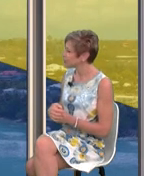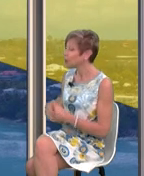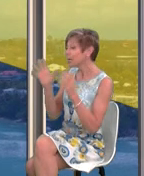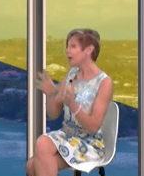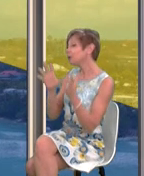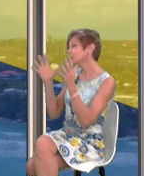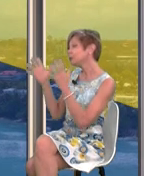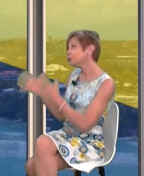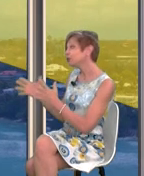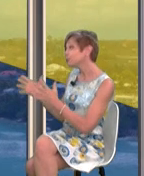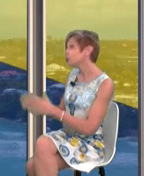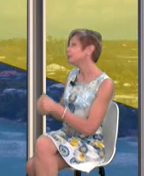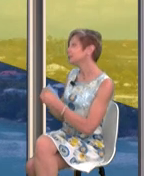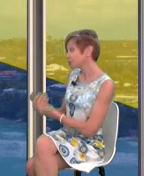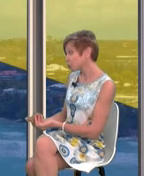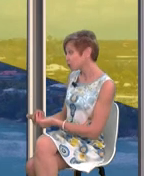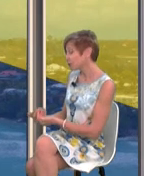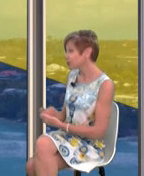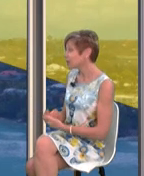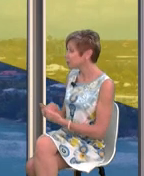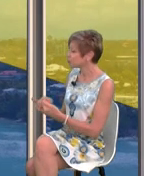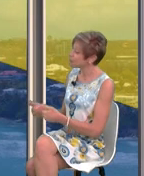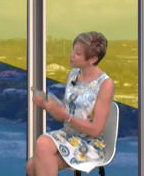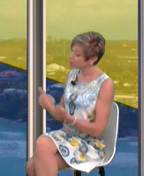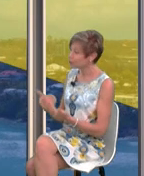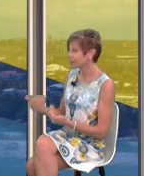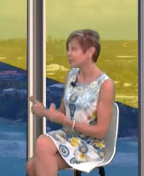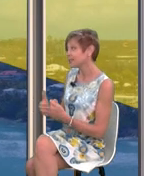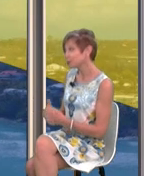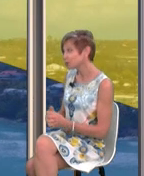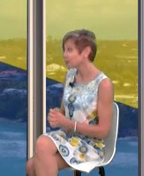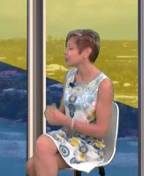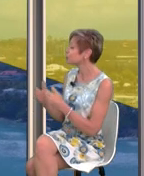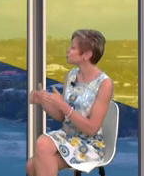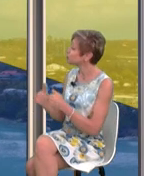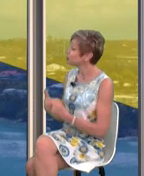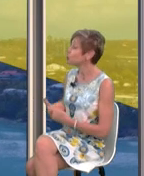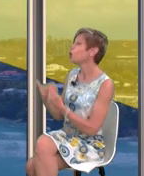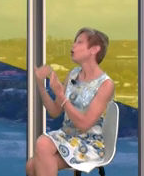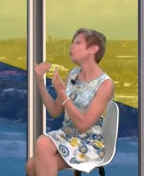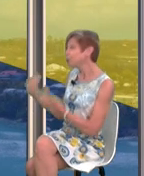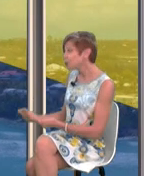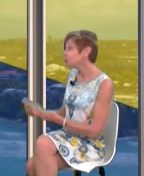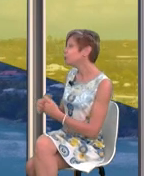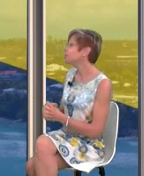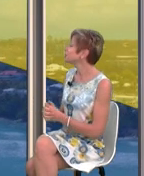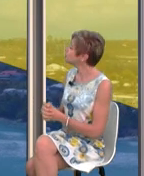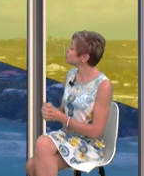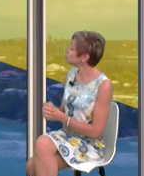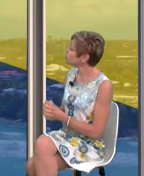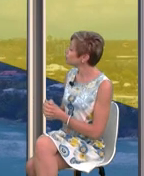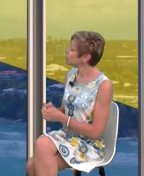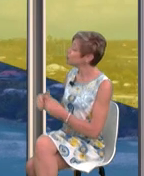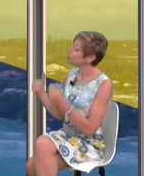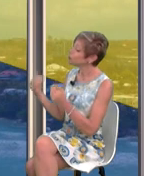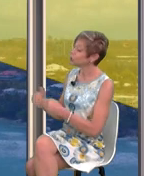intéressants. Alors on a aussi tout un pôle d'insertion professionnelle, puisqu'en fait la base de Serac,'est avant tout d'être un centre de formation pour le public en situation